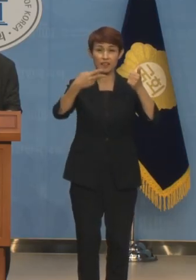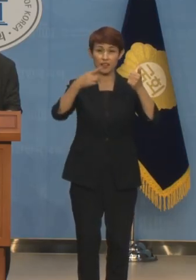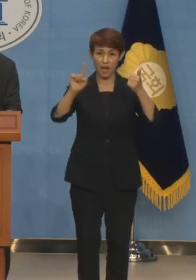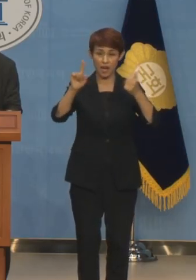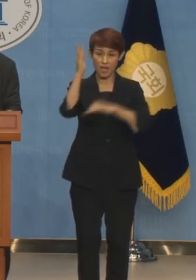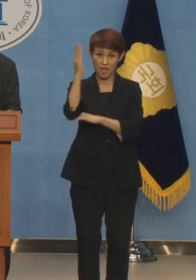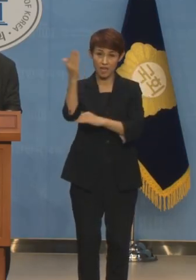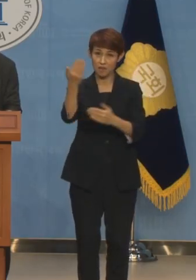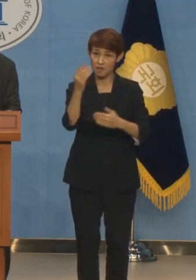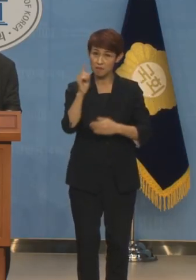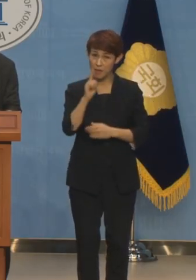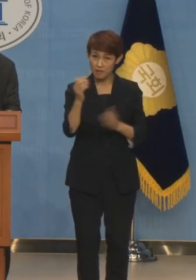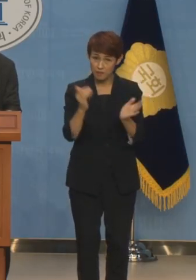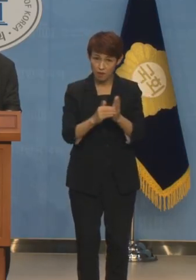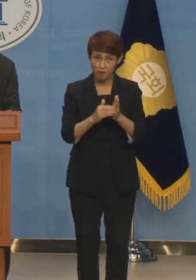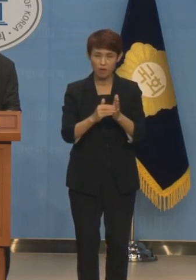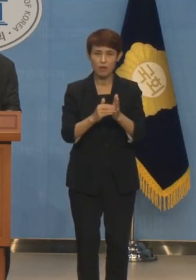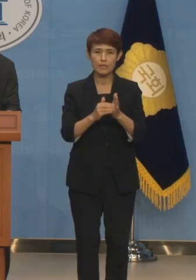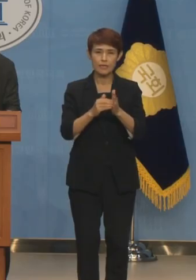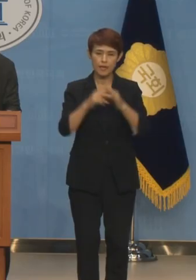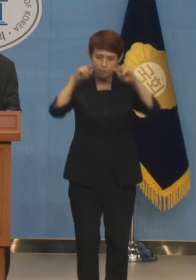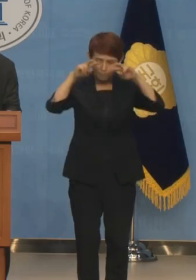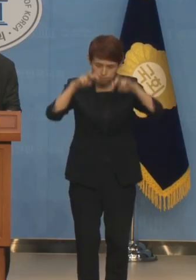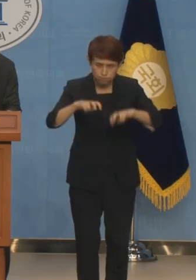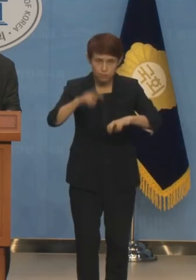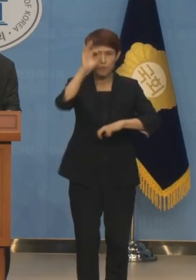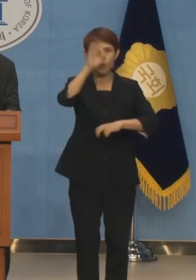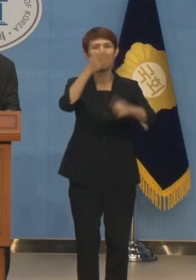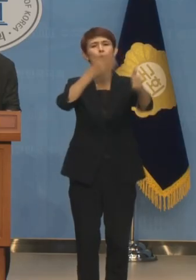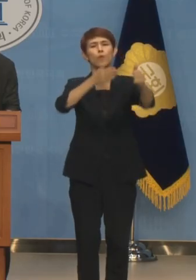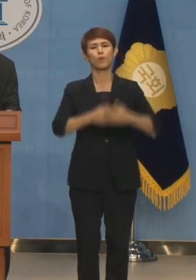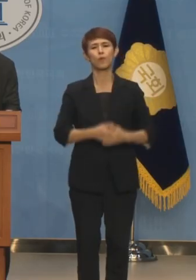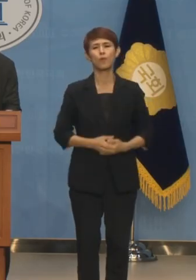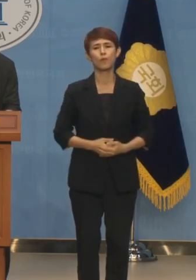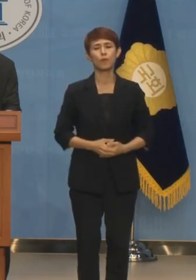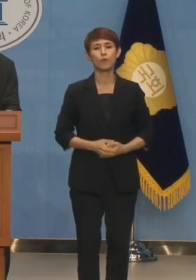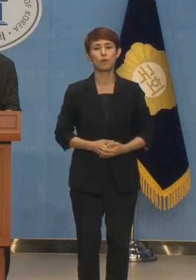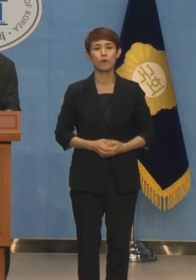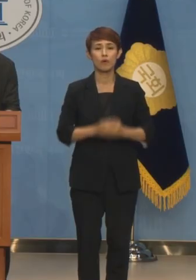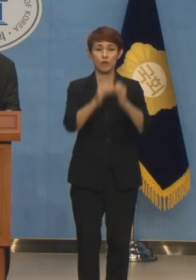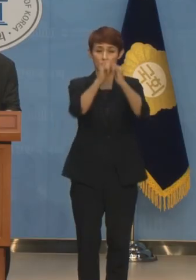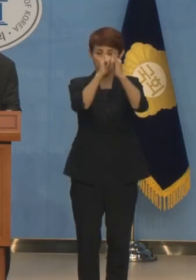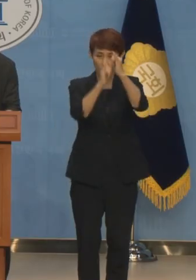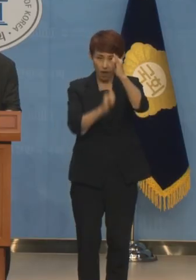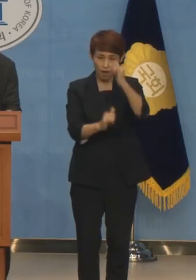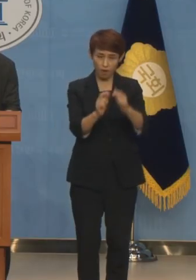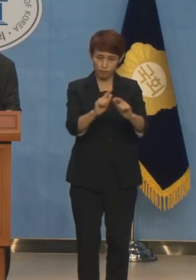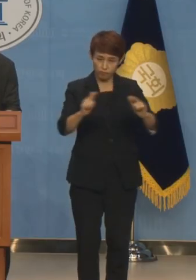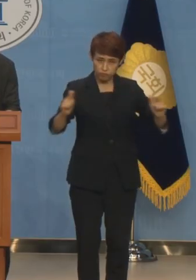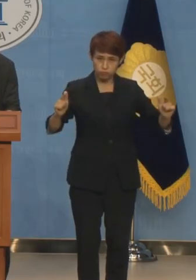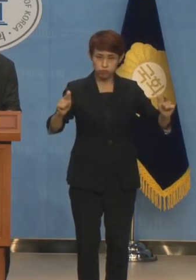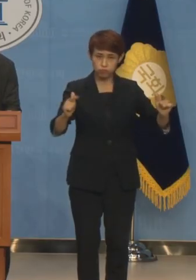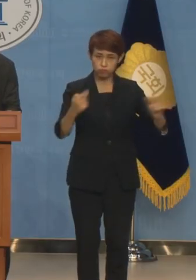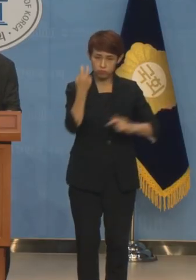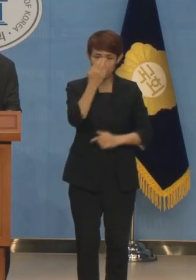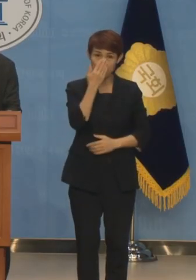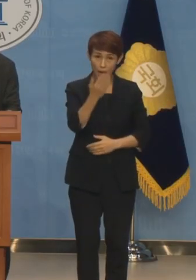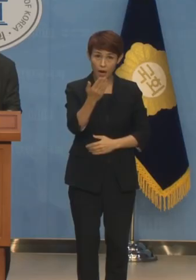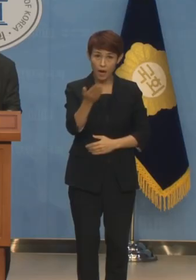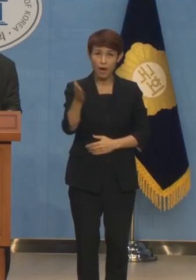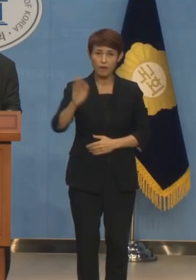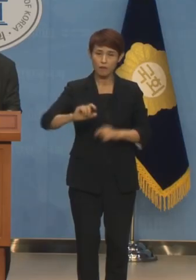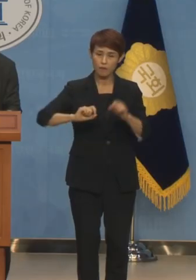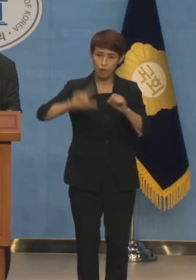언급하셨으니 조금만 더 파보시기를 당부드립니다. 역사적으로 다양한 해석이 가능하겠으나